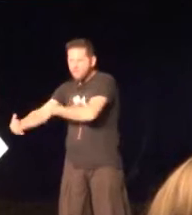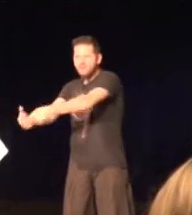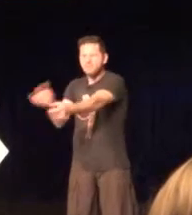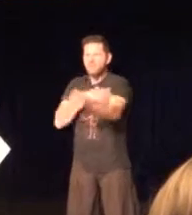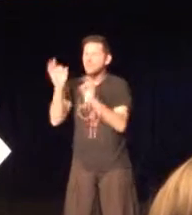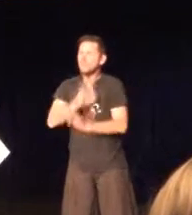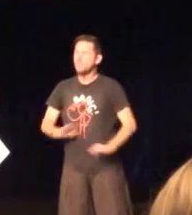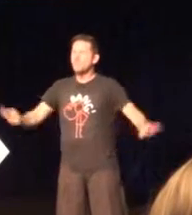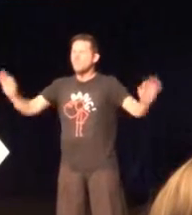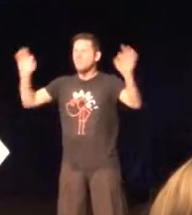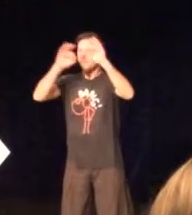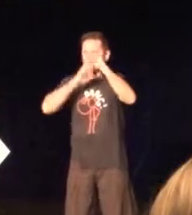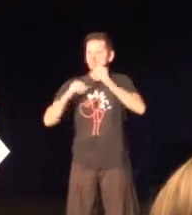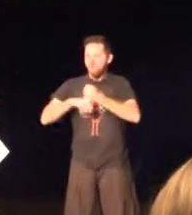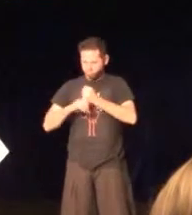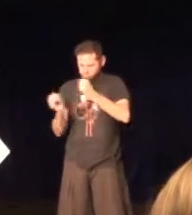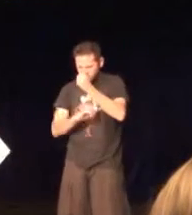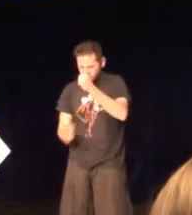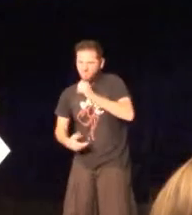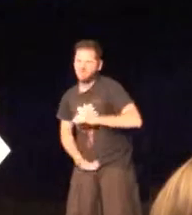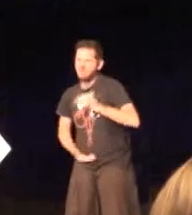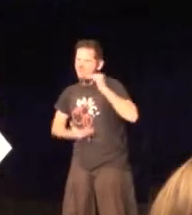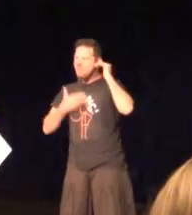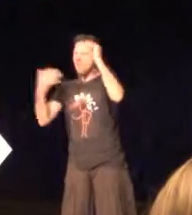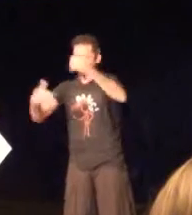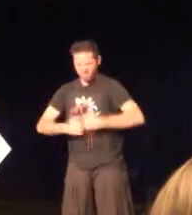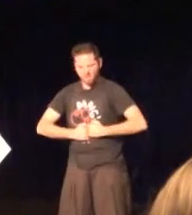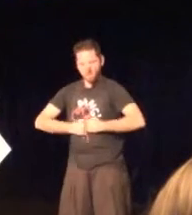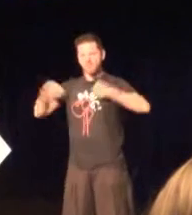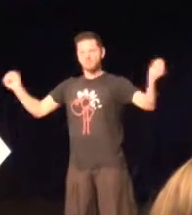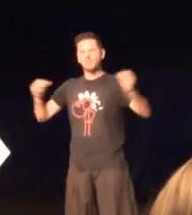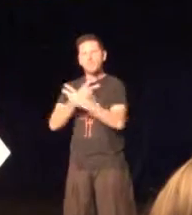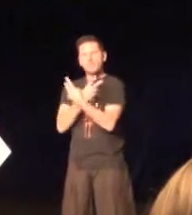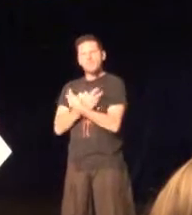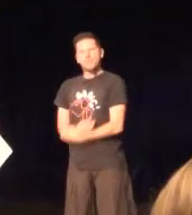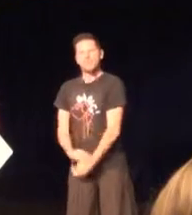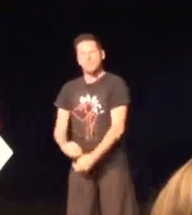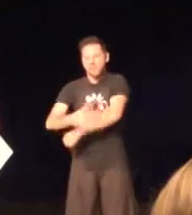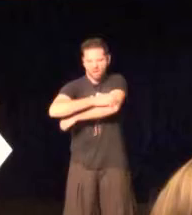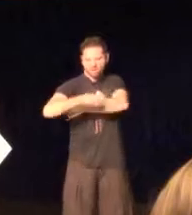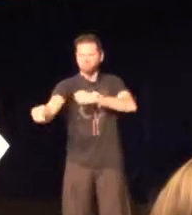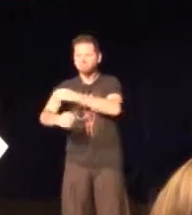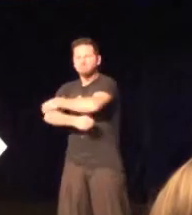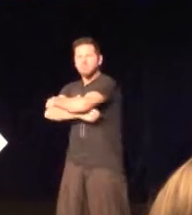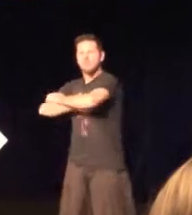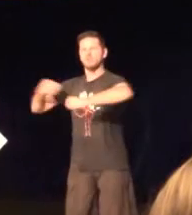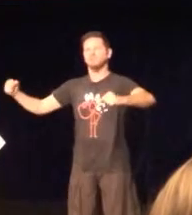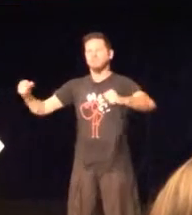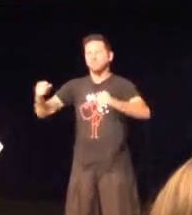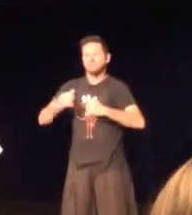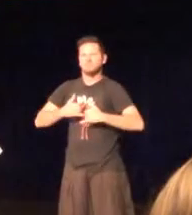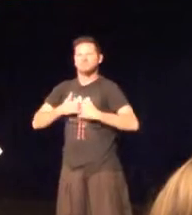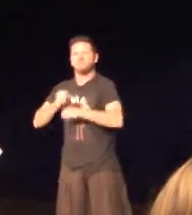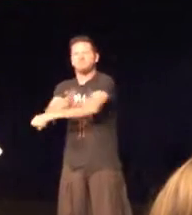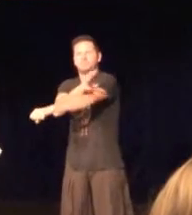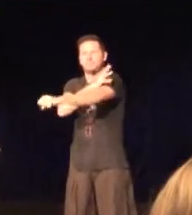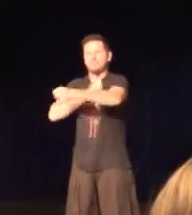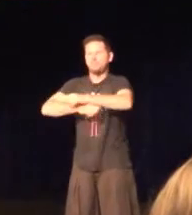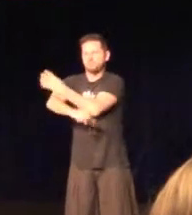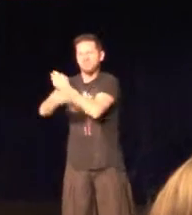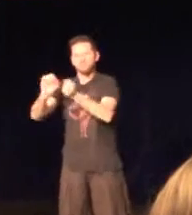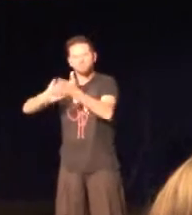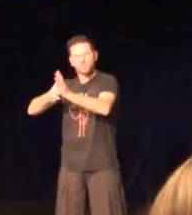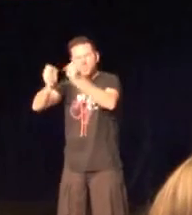mes tripes que je dépose. Je suis déjà nu, à vif, écorché, je me rappelle, tout se rappelle à